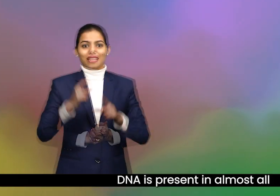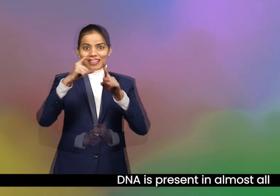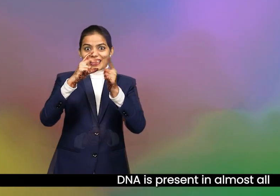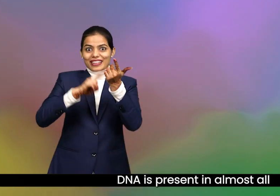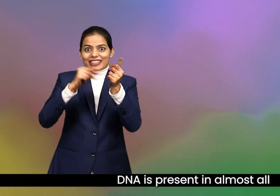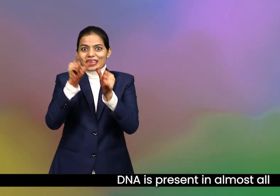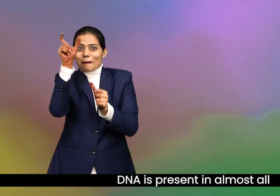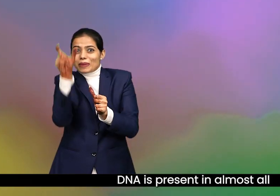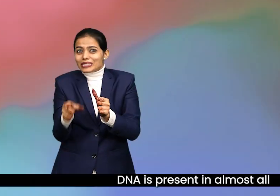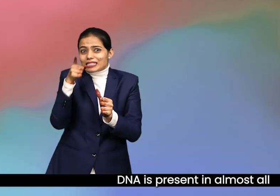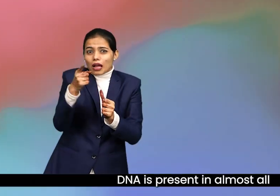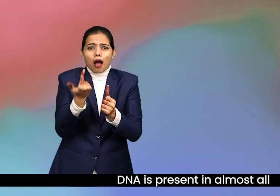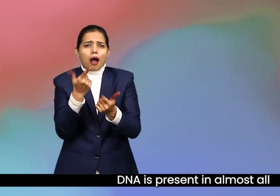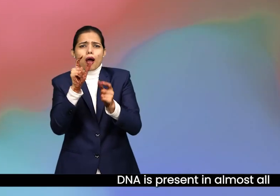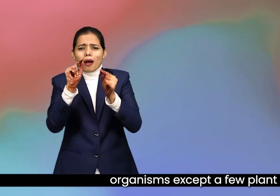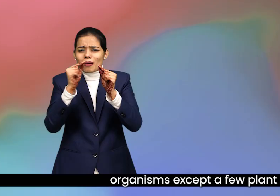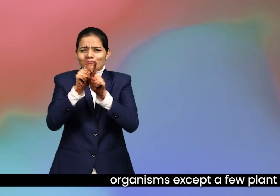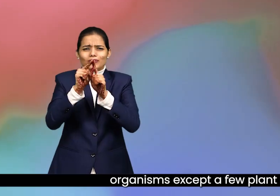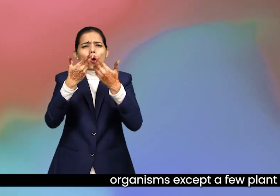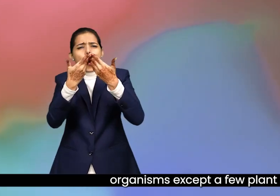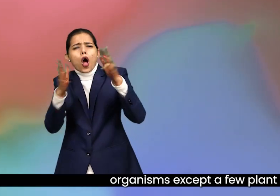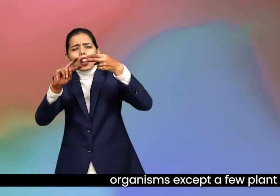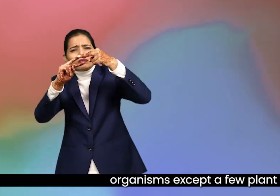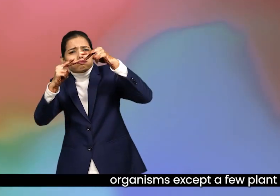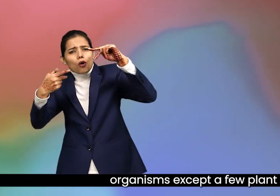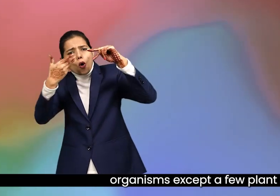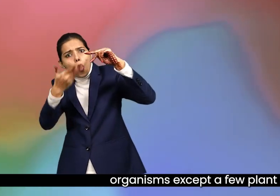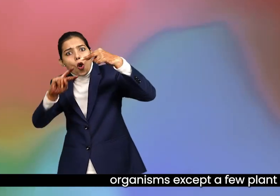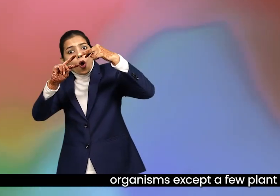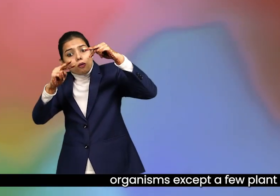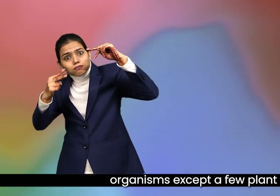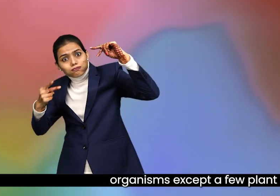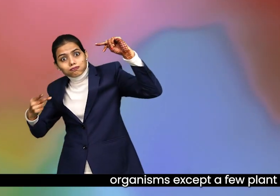DNA DNA is ஒரு present சில in almost தாவர all மற்றும் விலங்கு organisms வைரஸ்கள் except a few plant